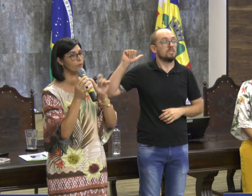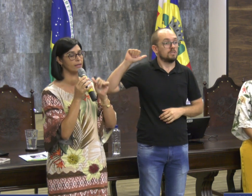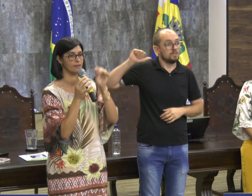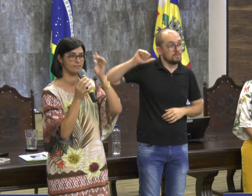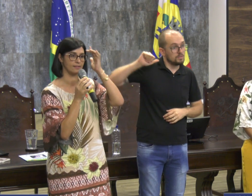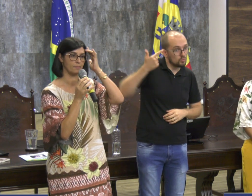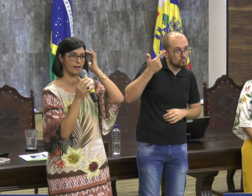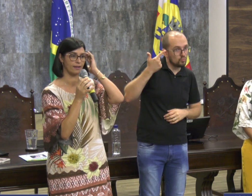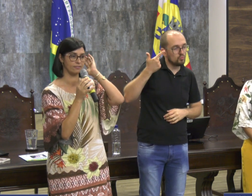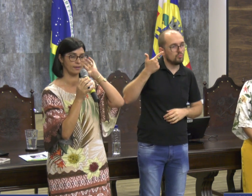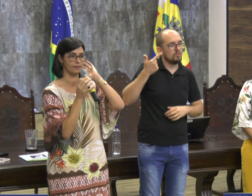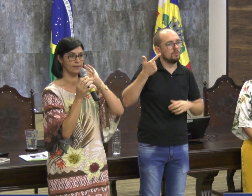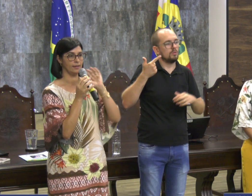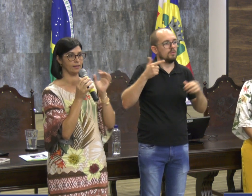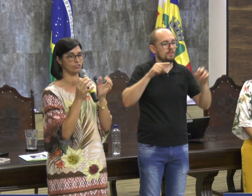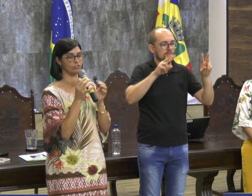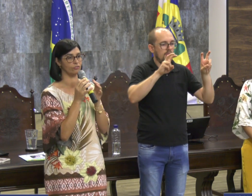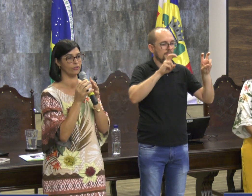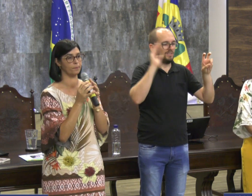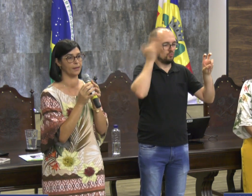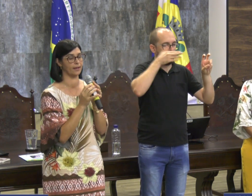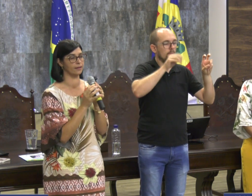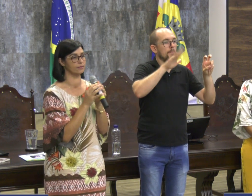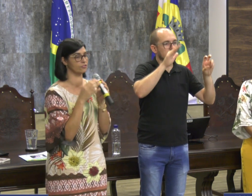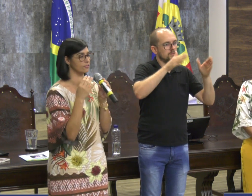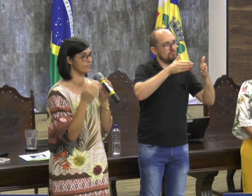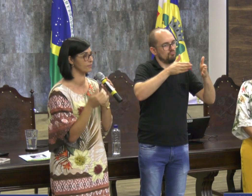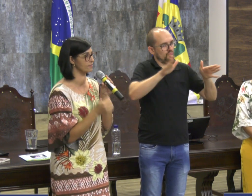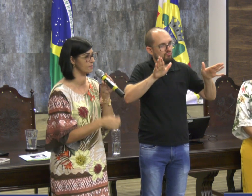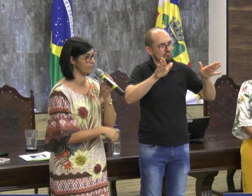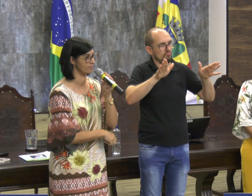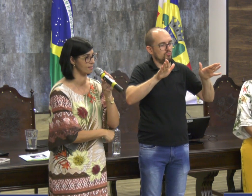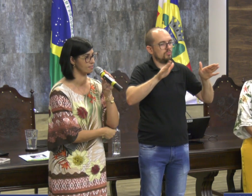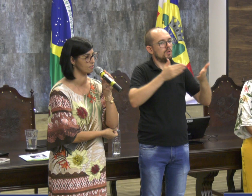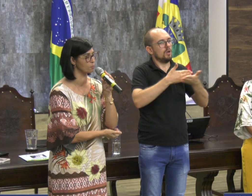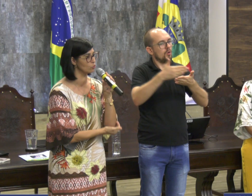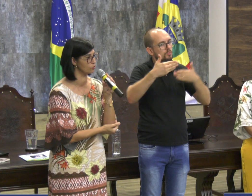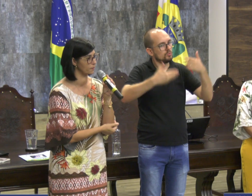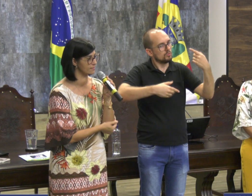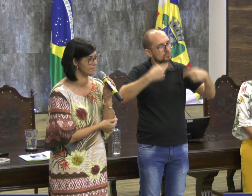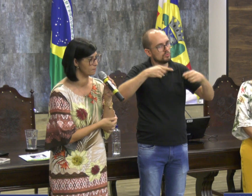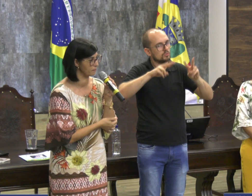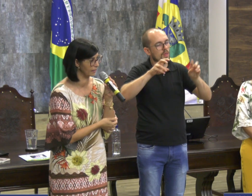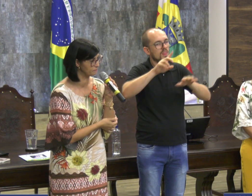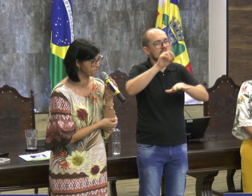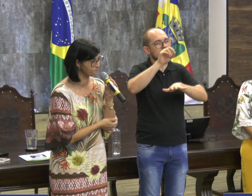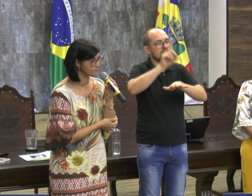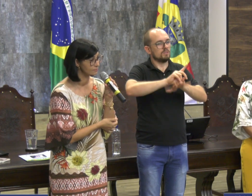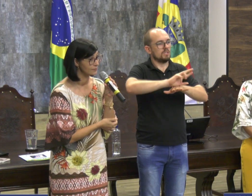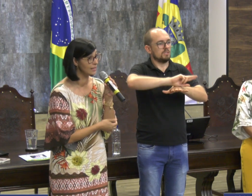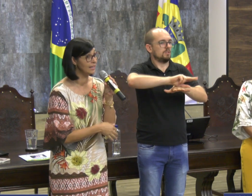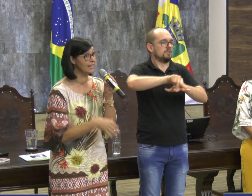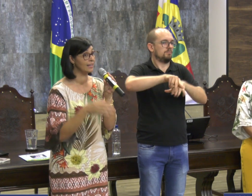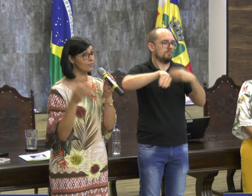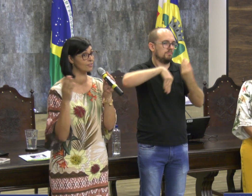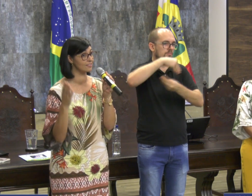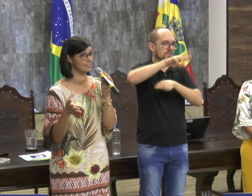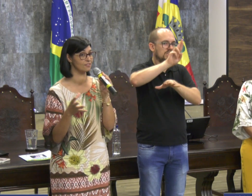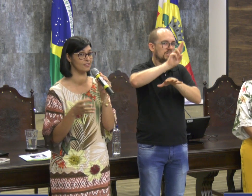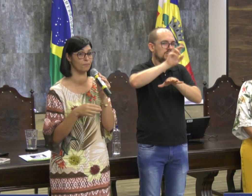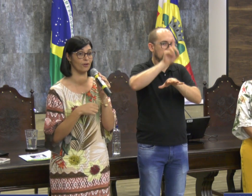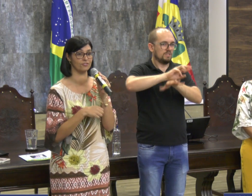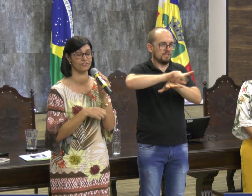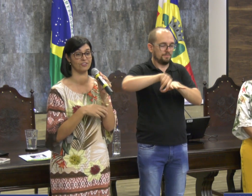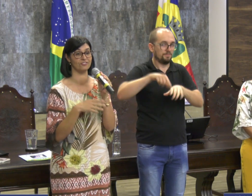ampliou um pouquinho essa temática, e a gente foi para a discussão das deficiências múltiplas também. E no